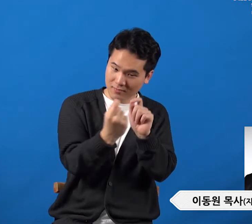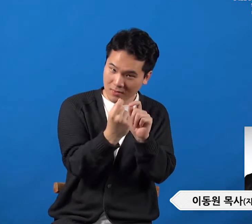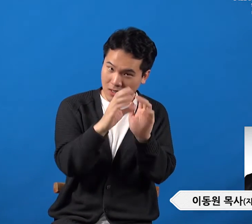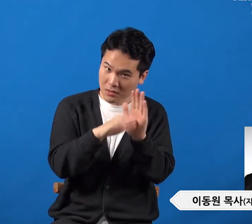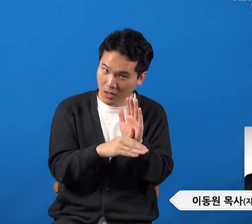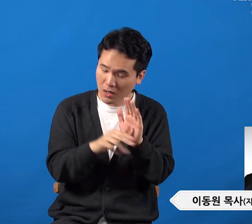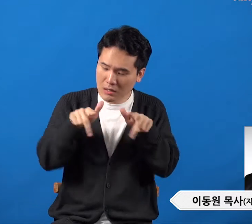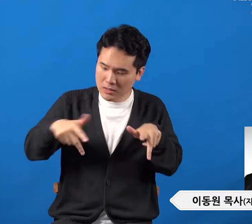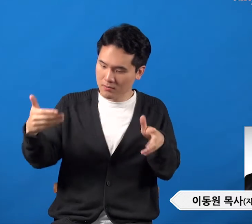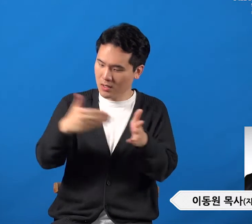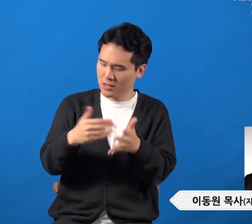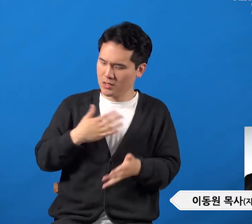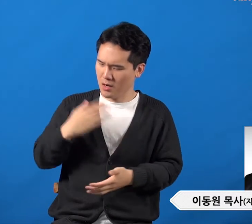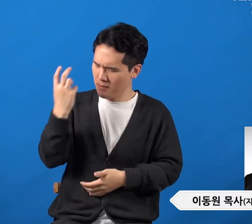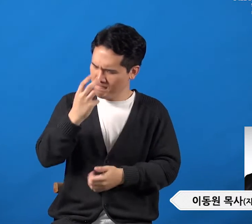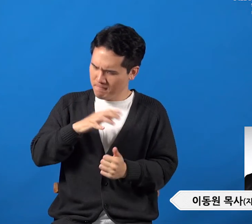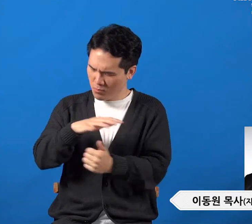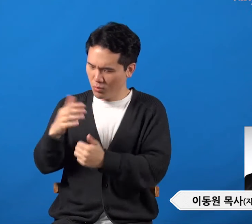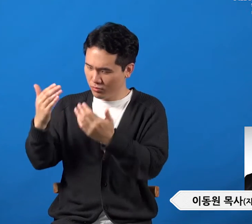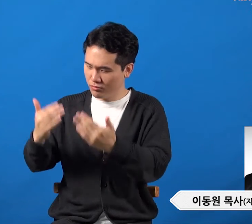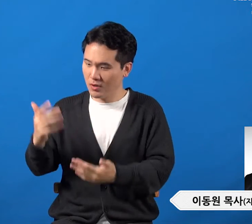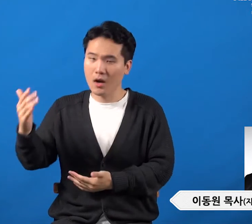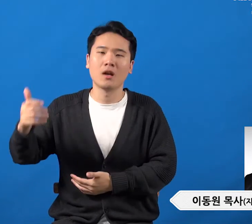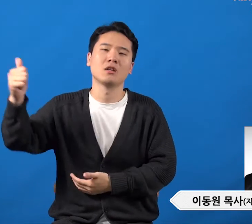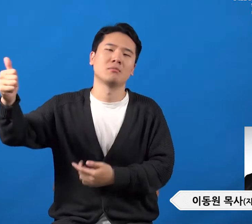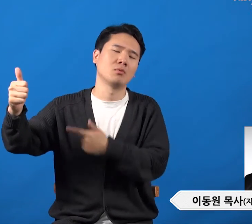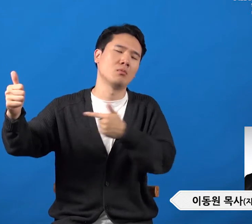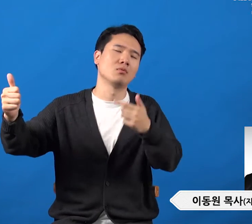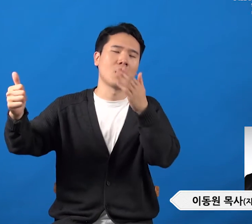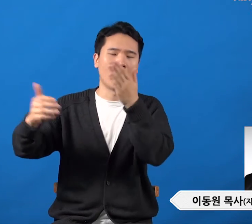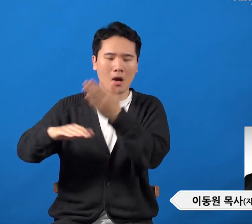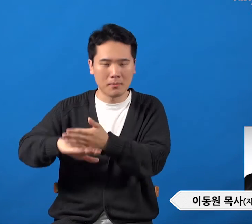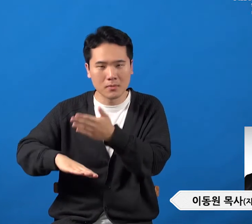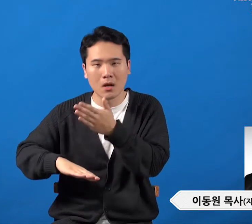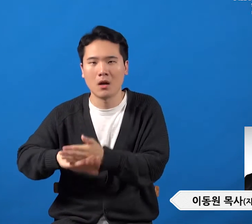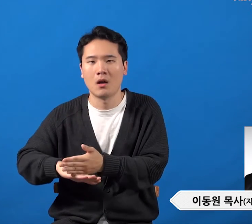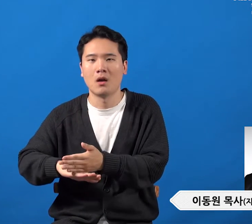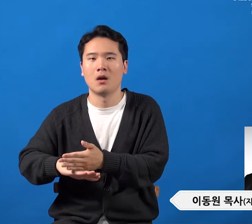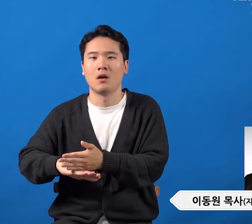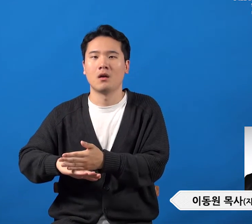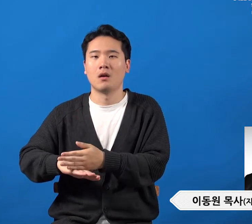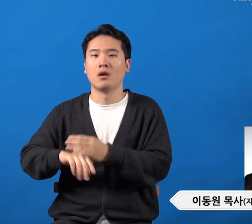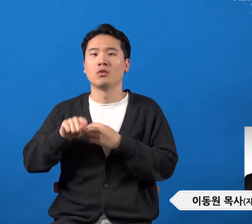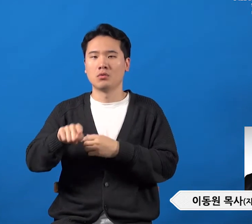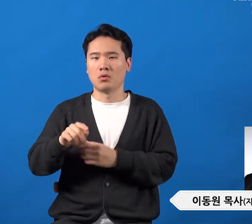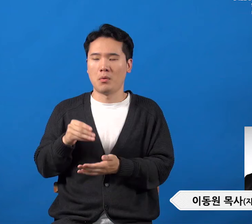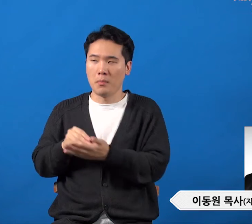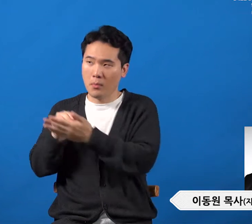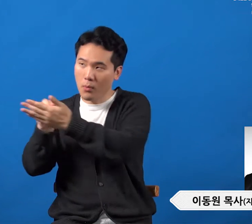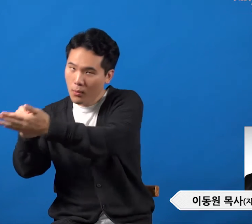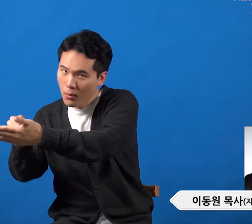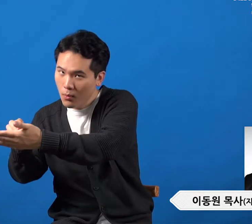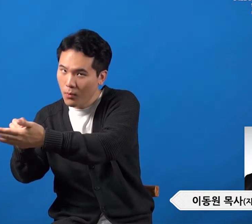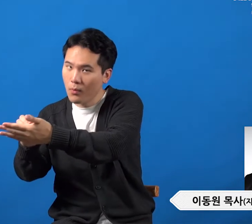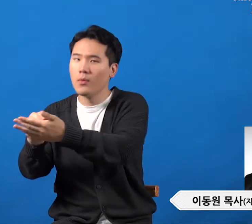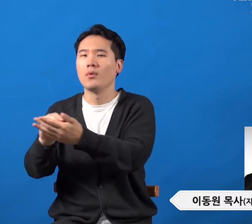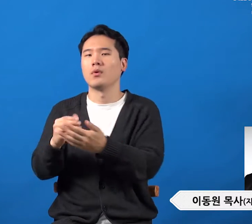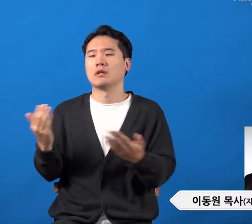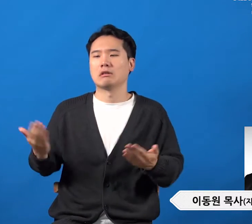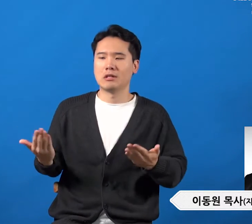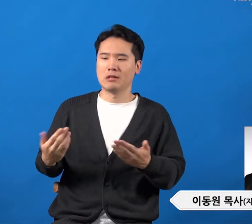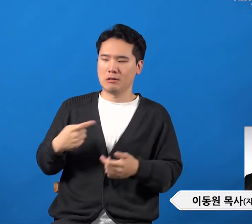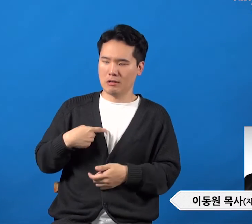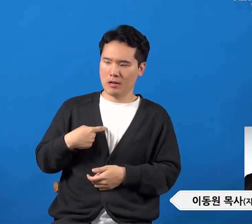오히려 그동안 나를 지키시고 보호하신 하나님 감사합니다 라고 하나님 앞에 사역의 보고를 드리는 거예요.